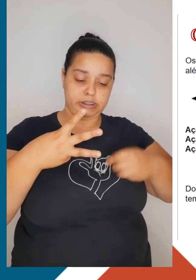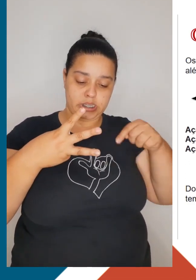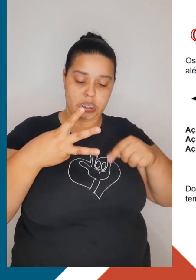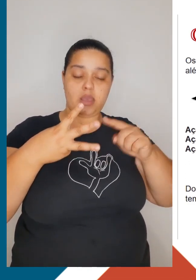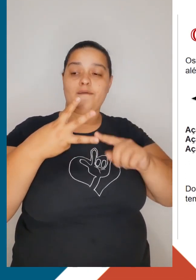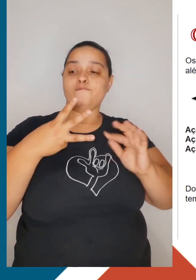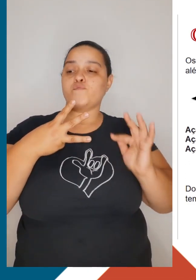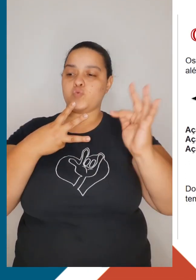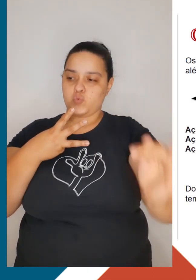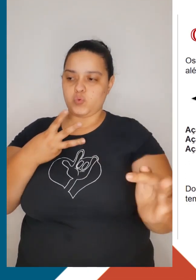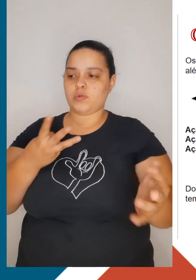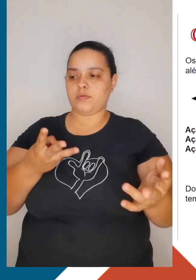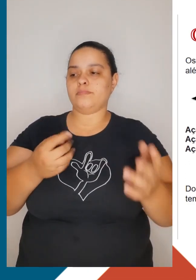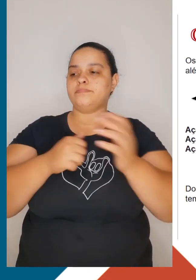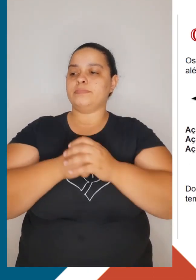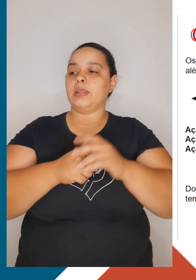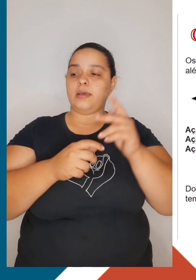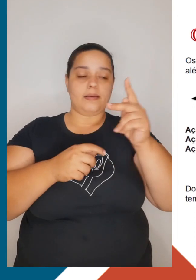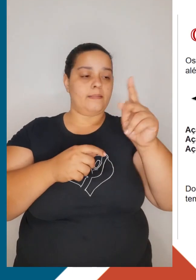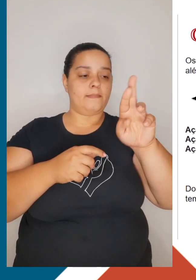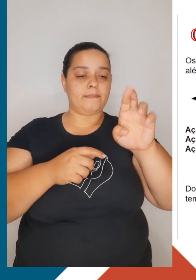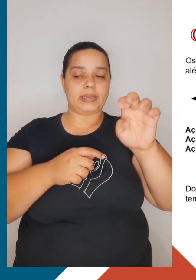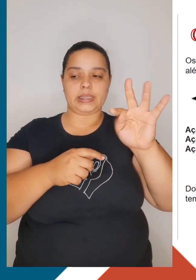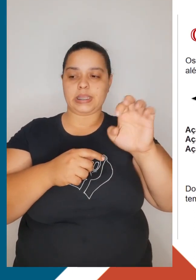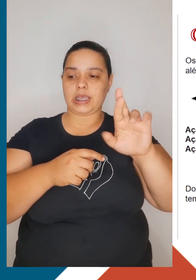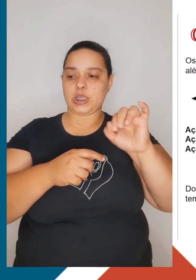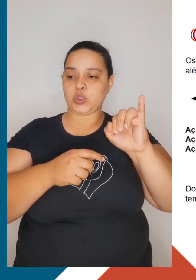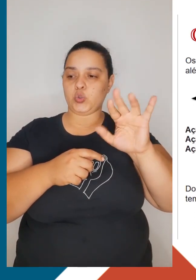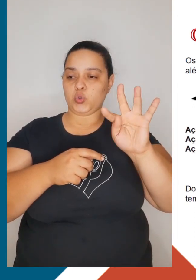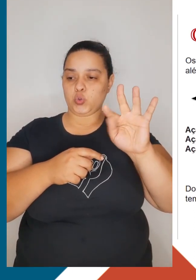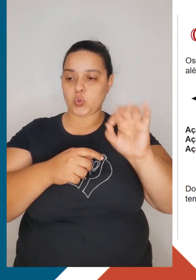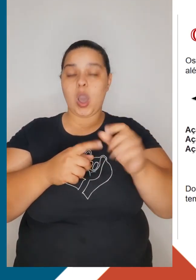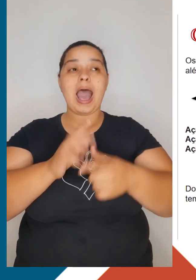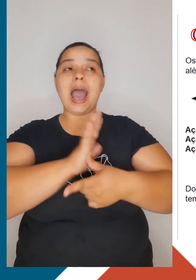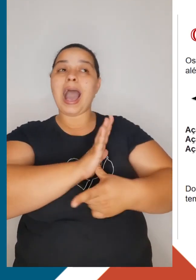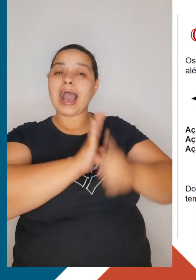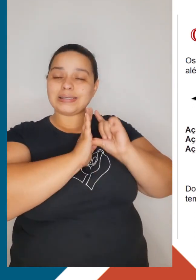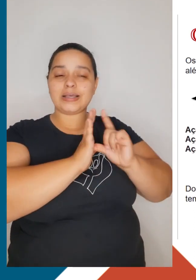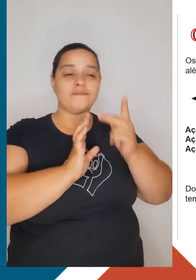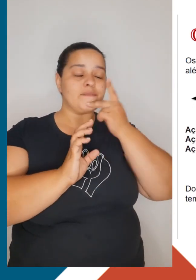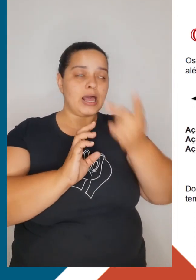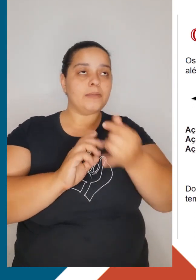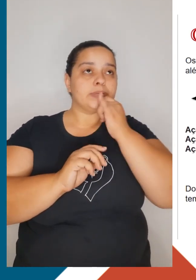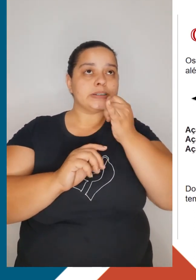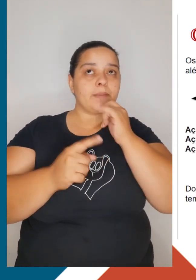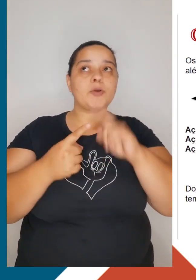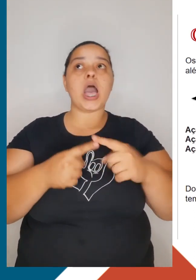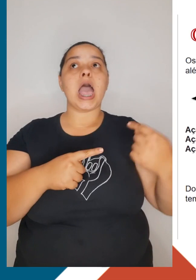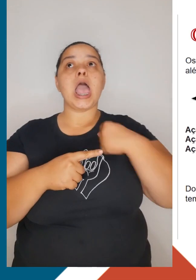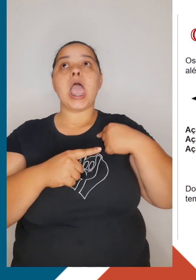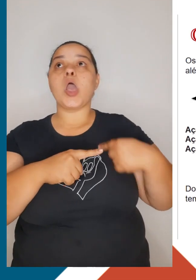a ação no passado, o pretérito, ela está em referência ao que ocorreu antes da fala. Por exemplo,